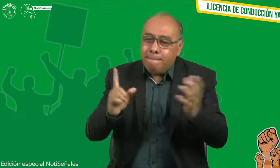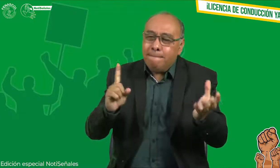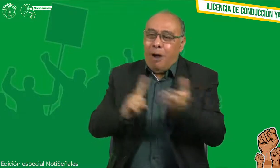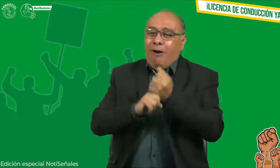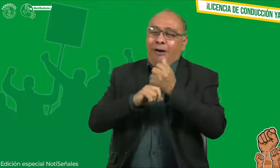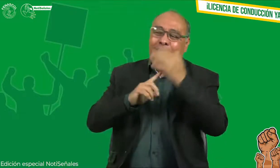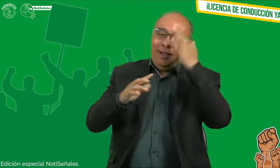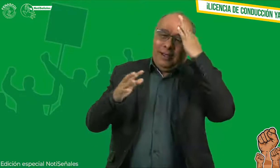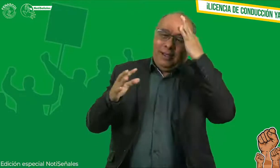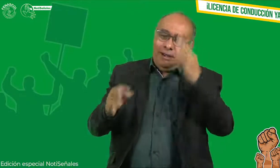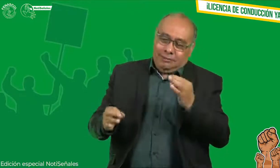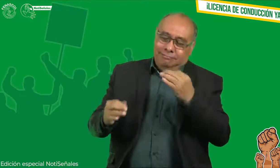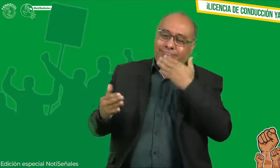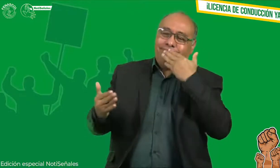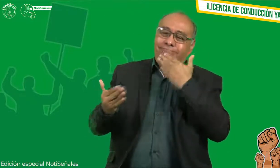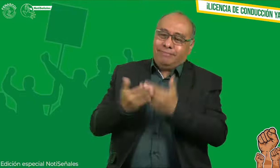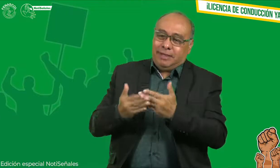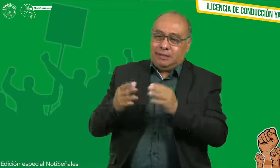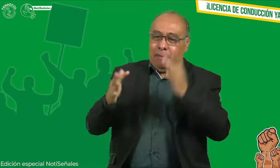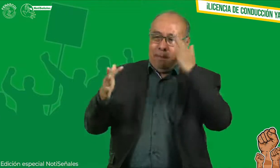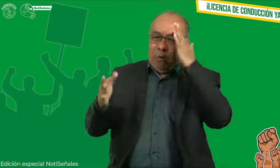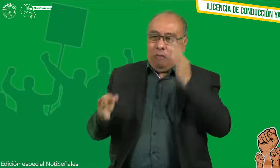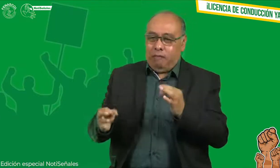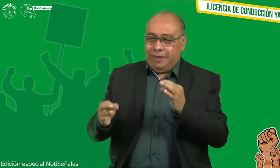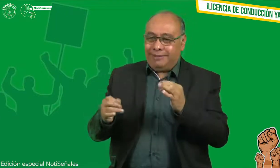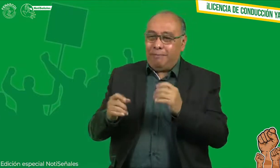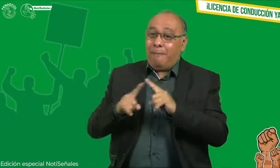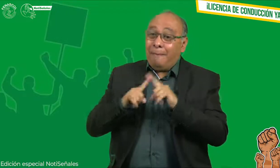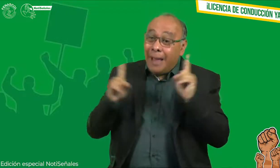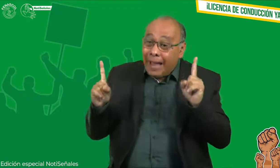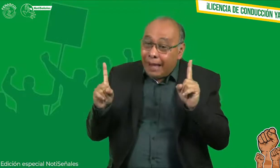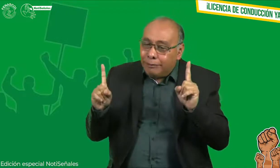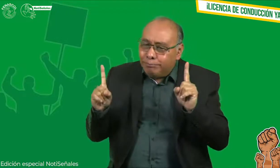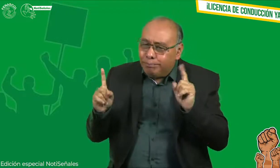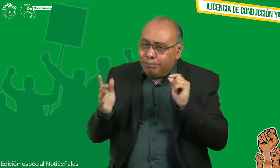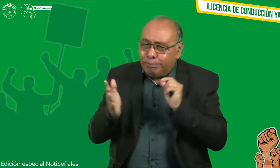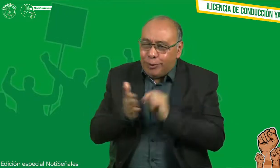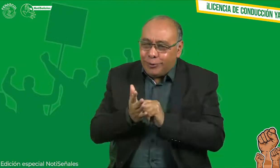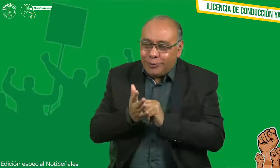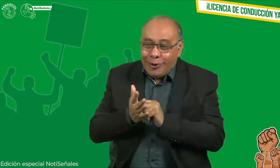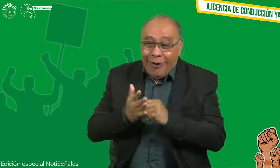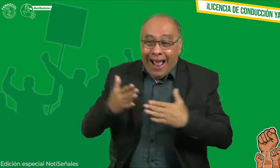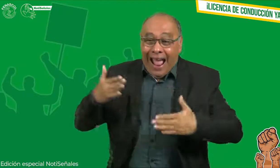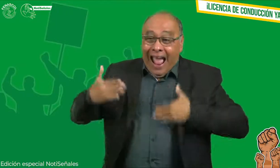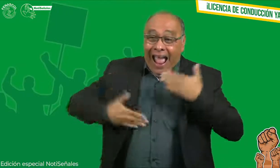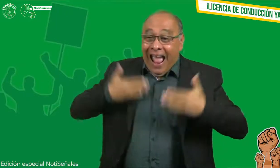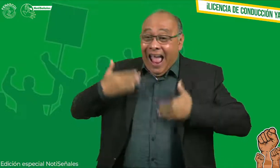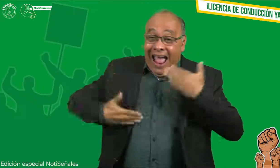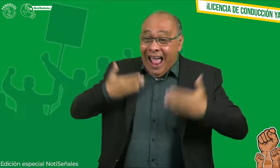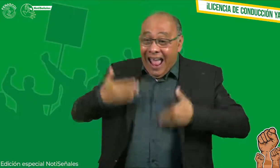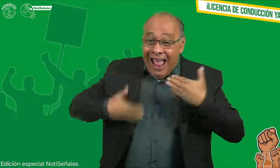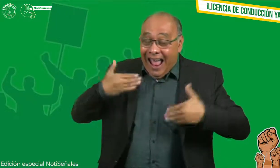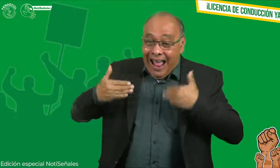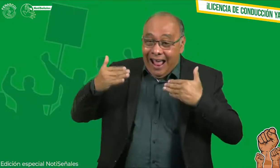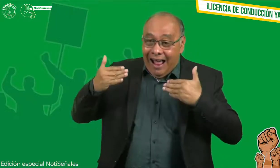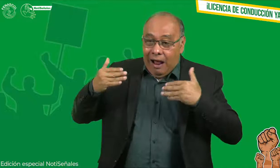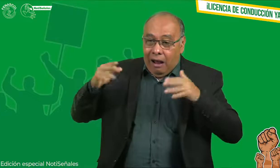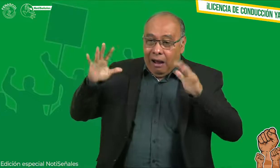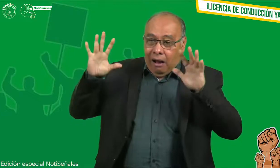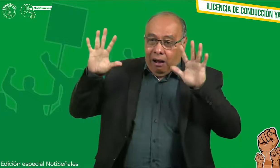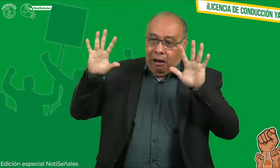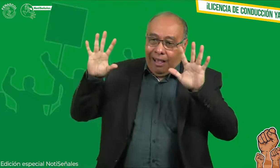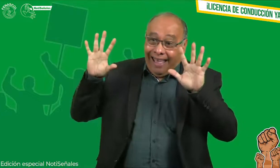ya casi hacia el final, pues se logra esta resolución y es algo que hay que agradecer. Sin embargo, hay un